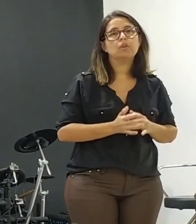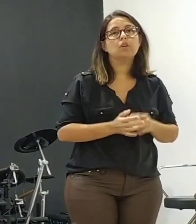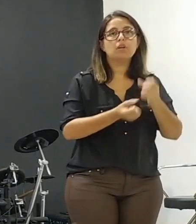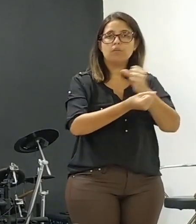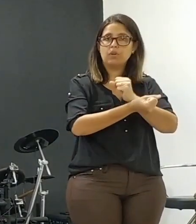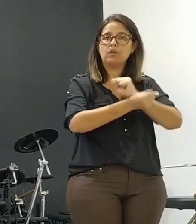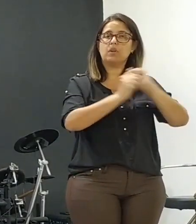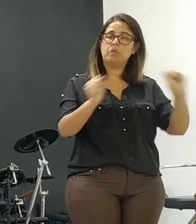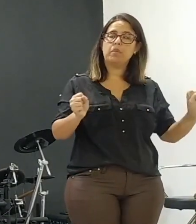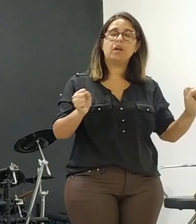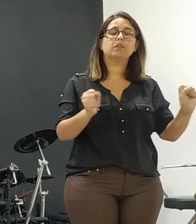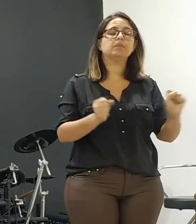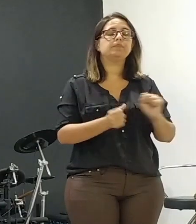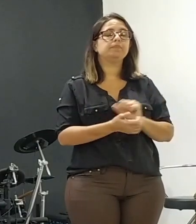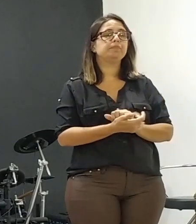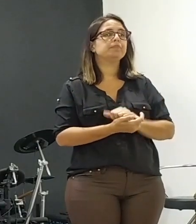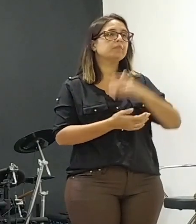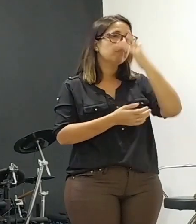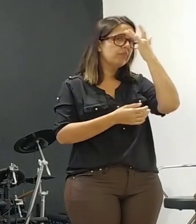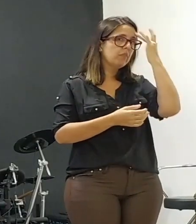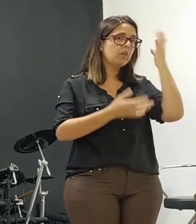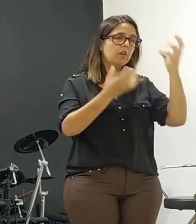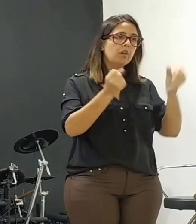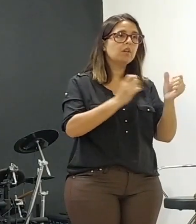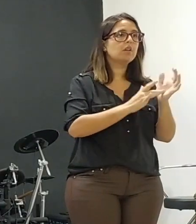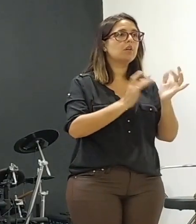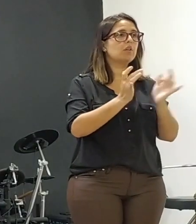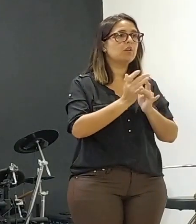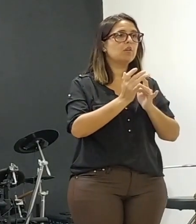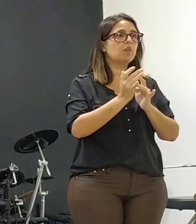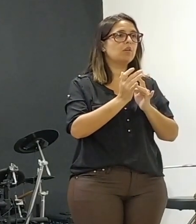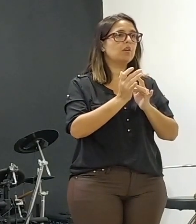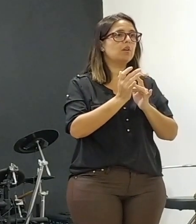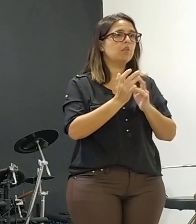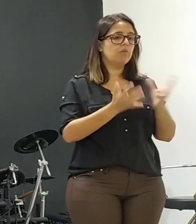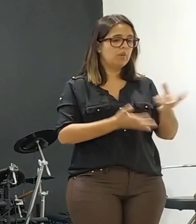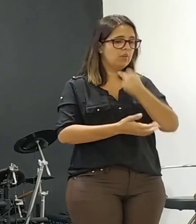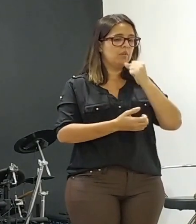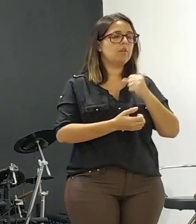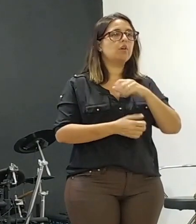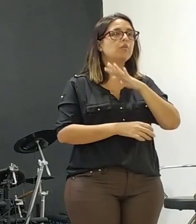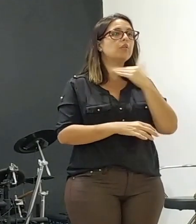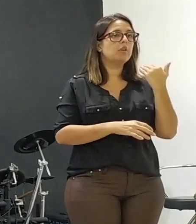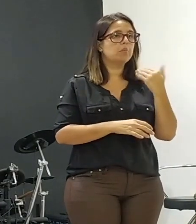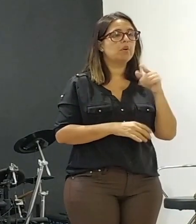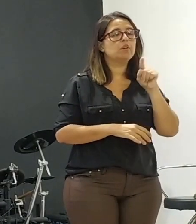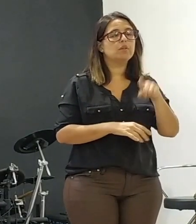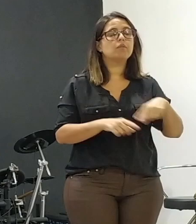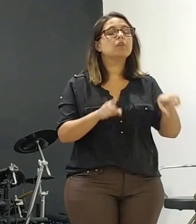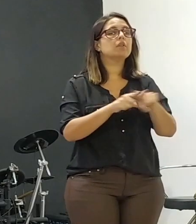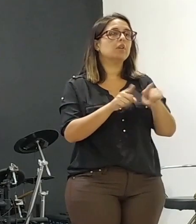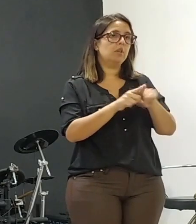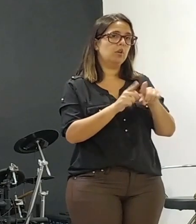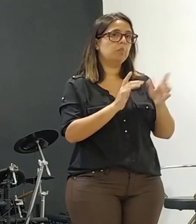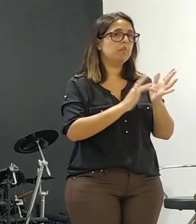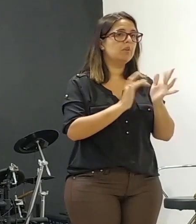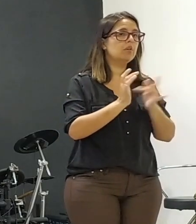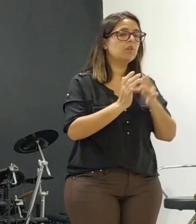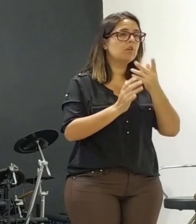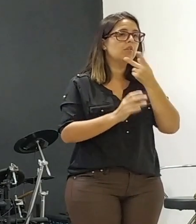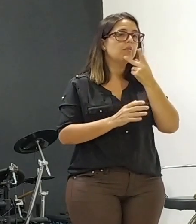comeram do Cordeiro, né, escaparam da morte. Você pode escapar da morte também, porque Jesus diz: eu